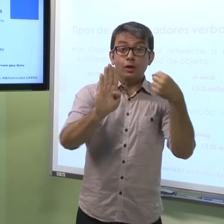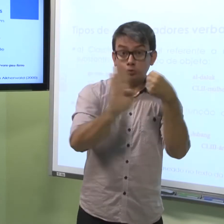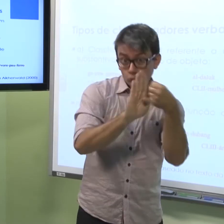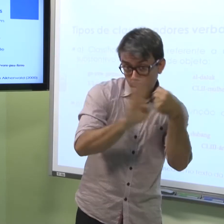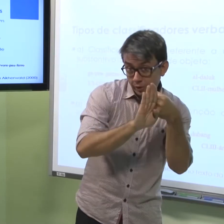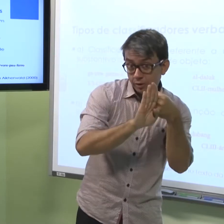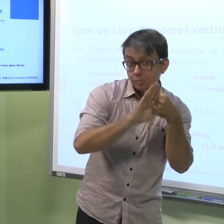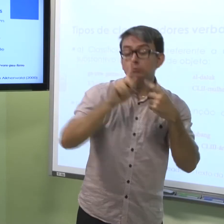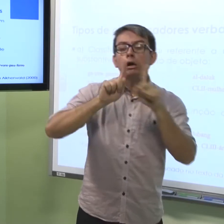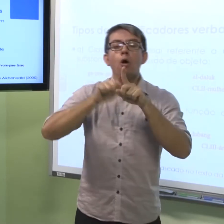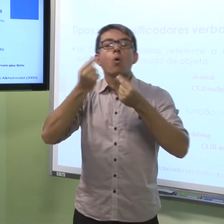o substantivo.